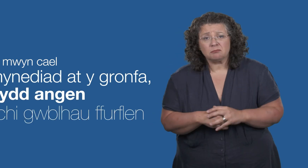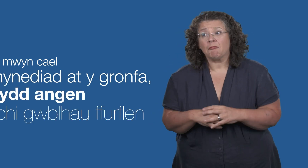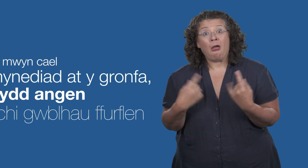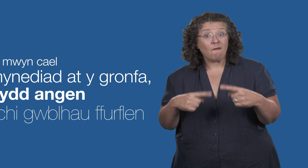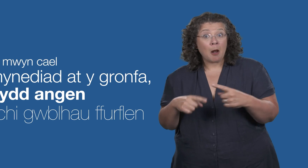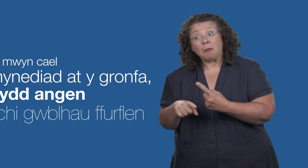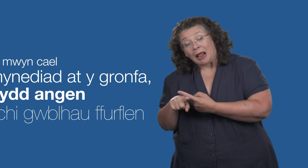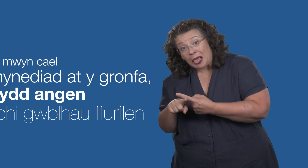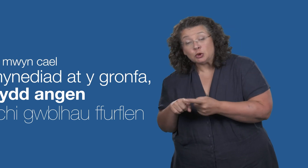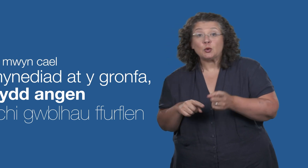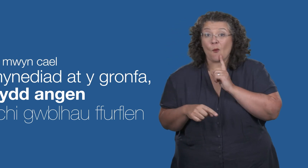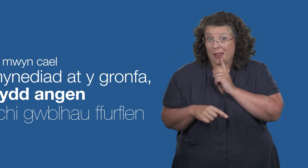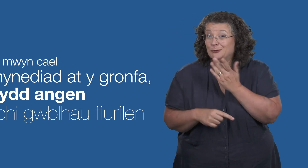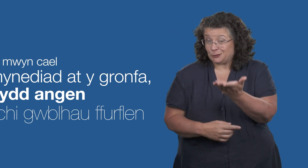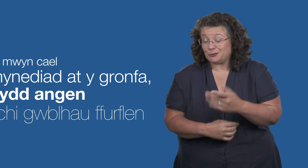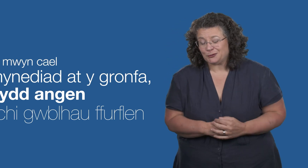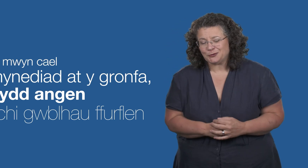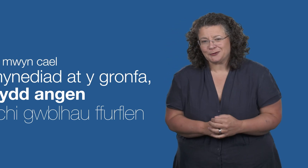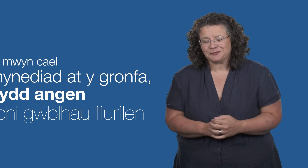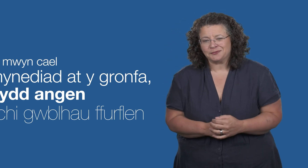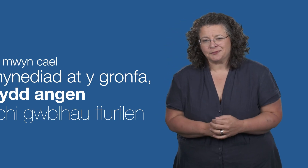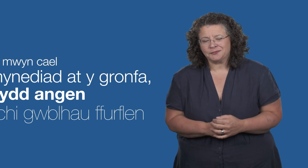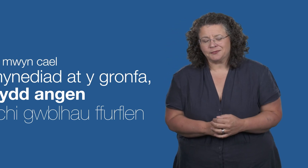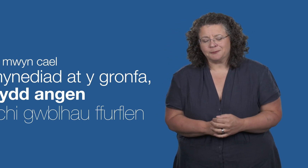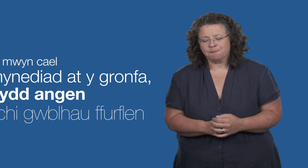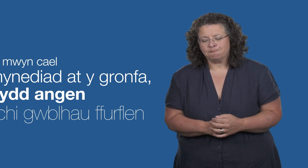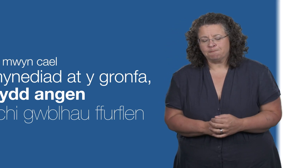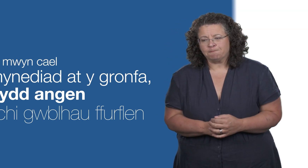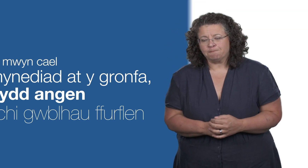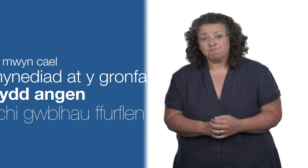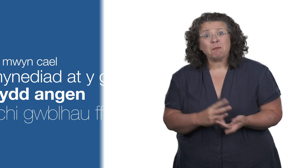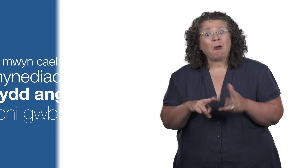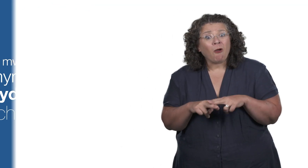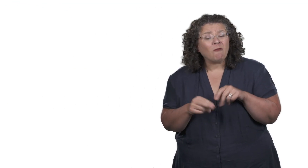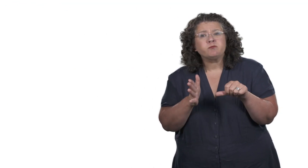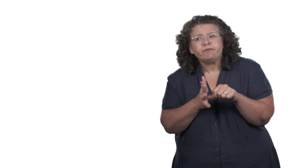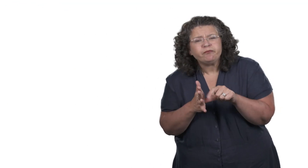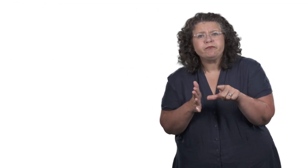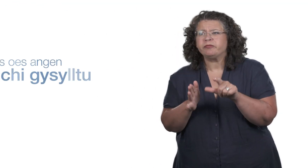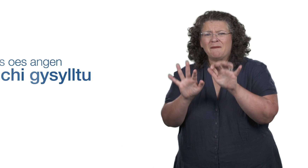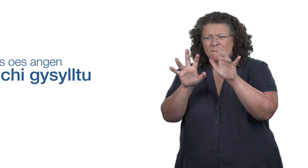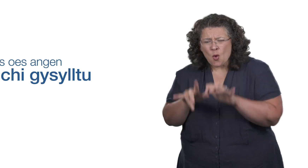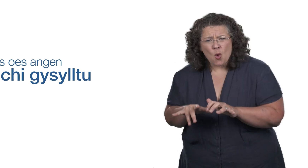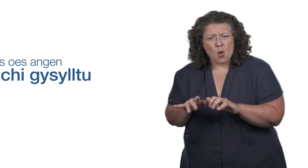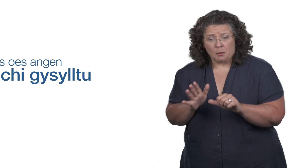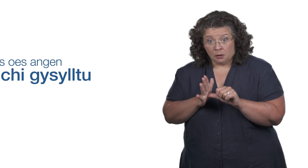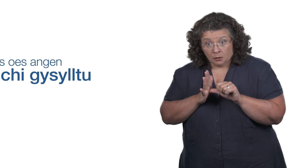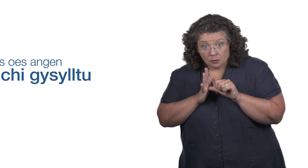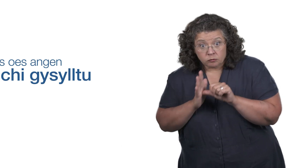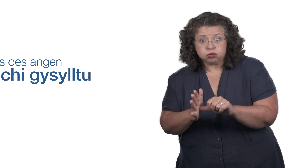darparu'r ffurflen mewn fformatau hygyrch, ac mae ar gael yn Gymraeg a Saesneg. Os ydych chi'n